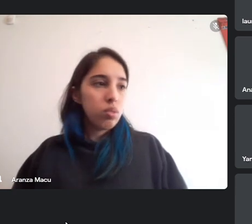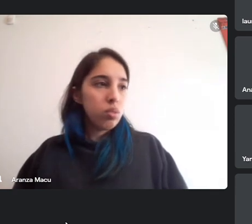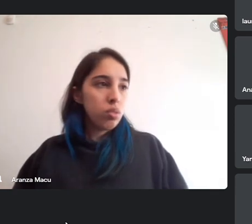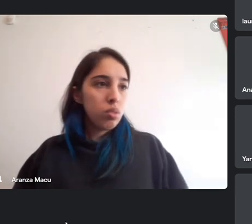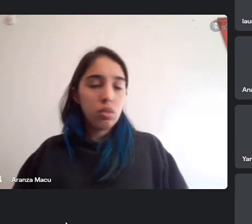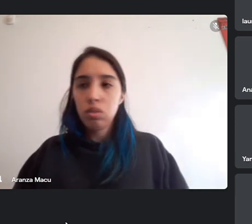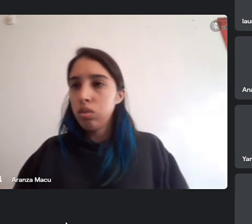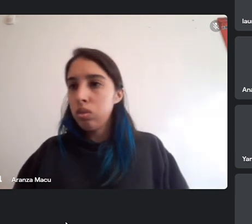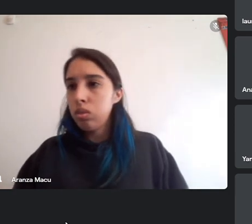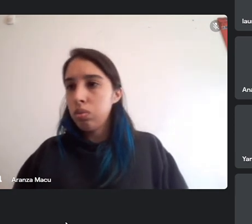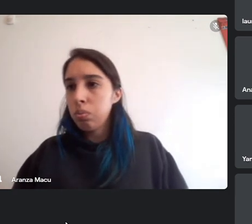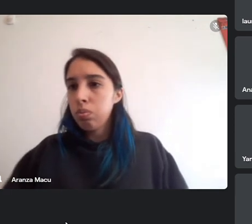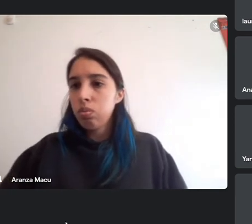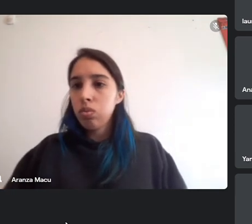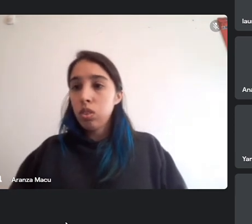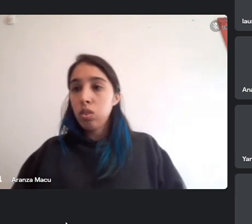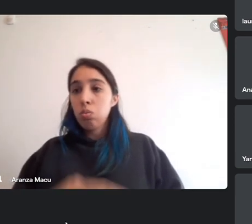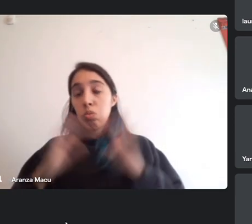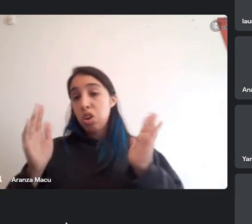Cuando quieran, comenzamos a corregir.